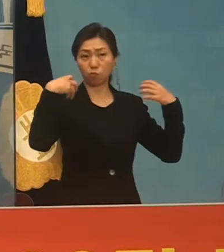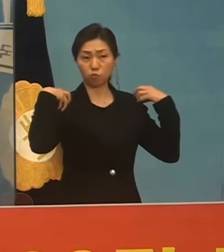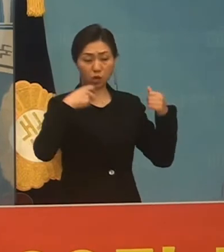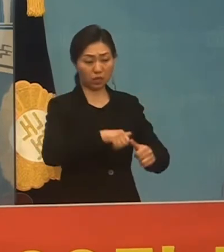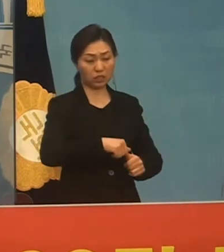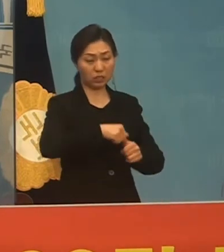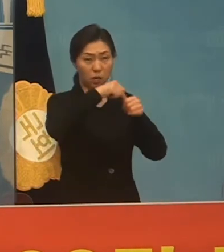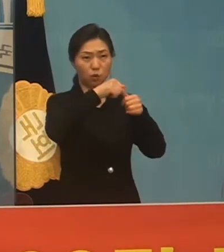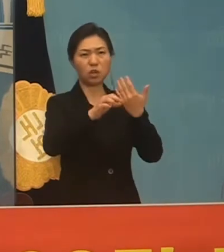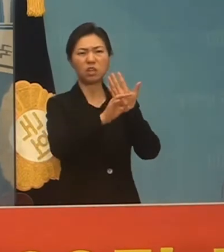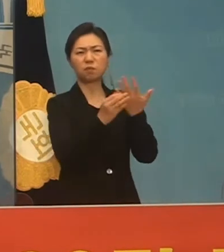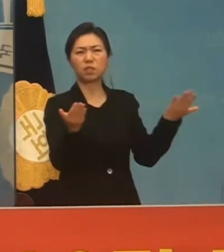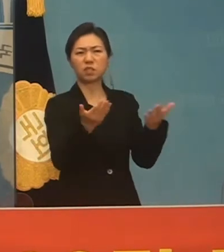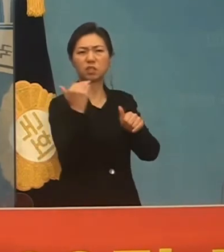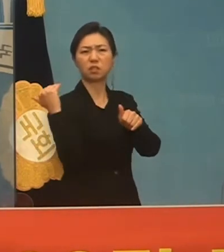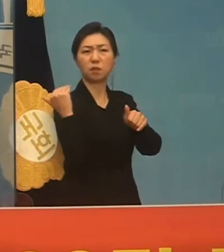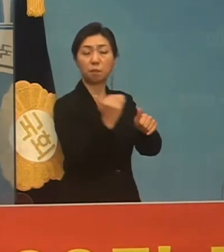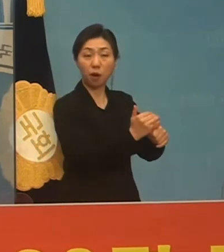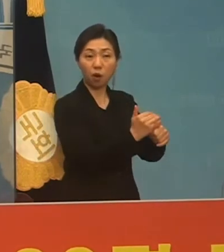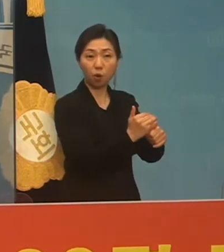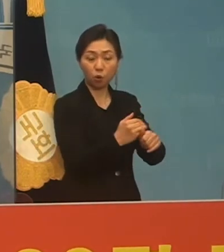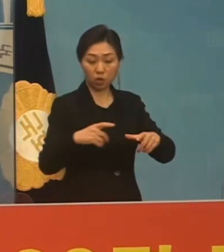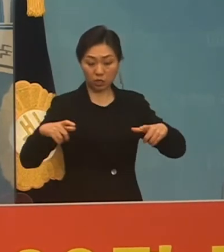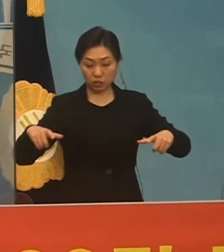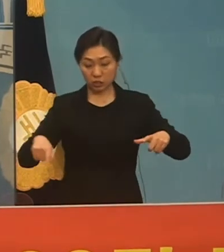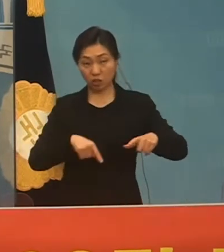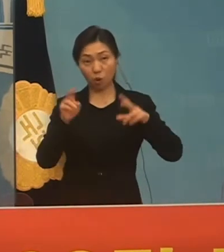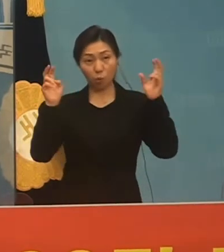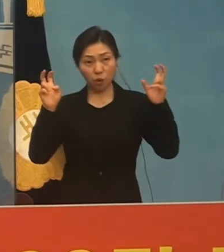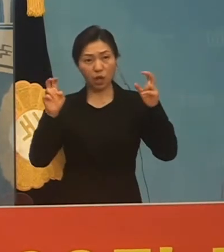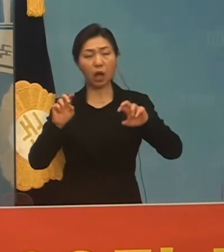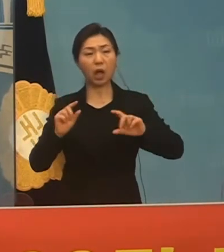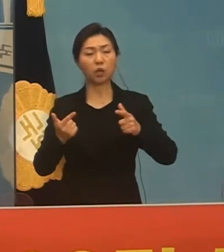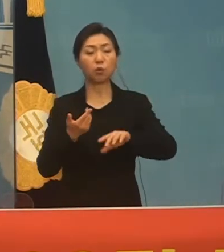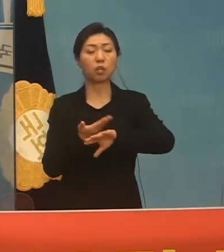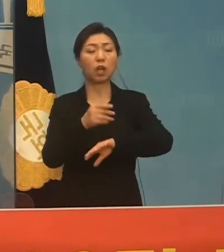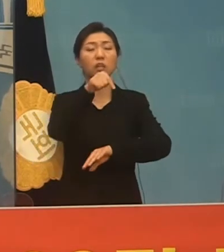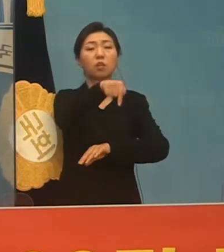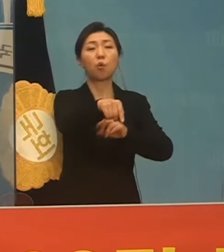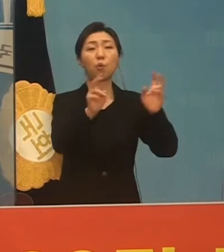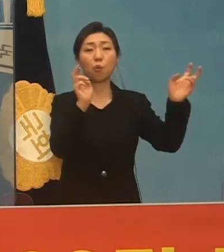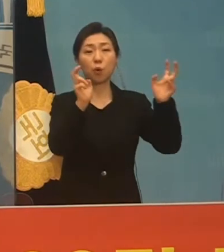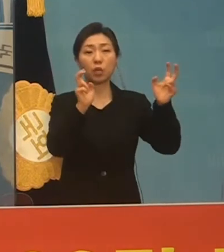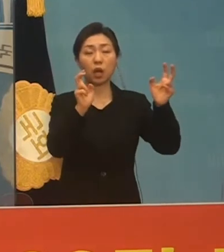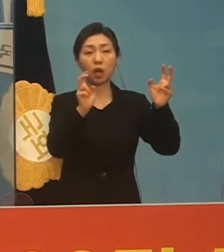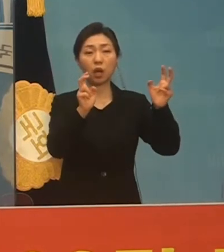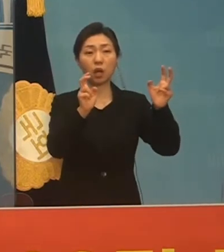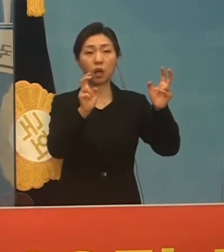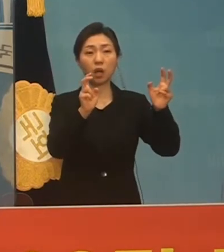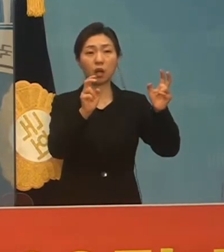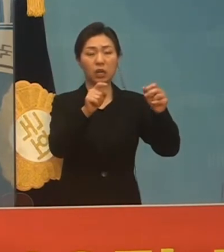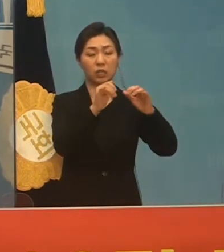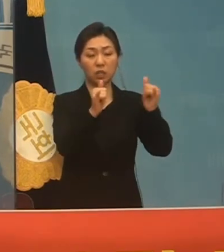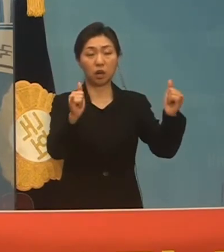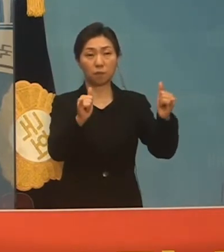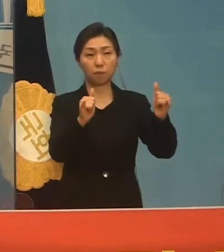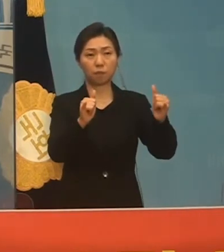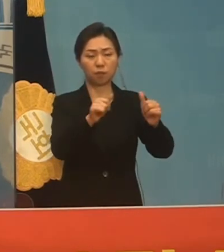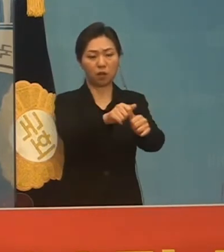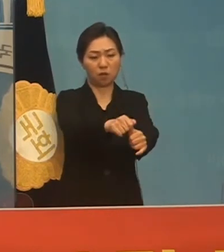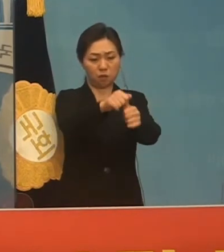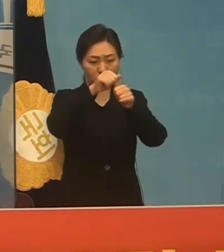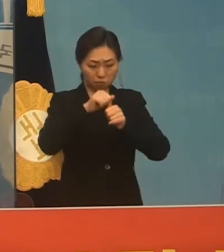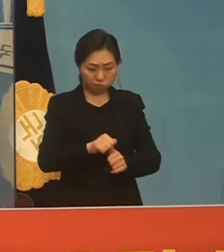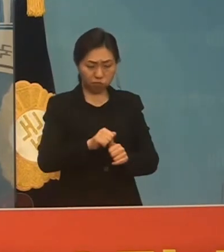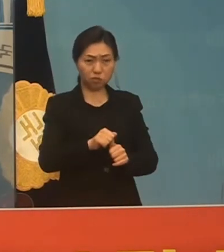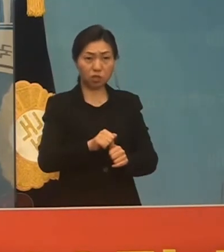노동자를 집단해고한 것과 지역업체가 아닌 외부 업체와 해고 노동자들의 자리를 타 지역 사람으로